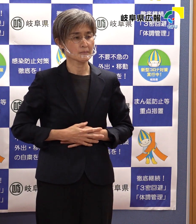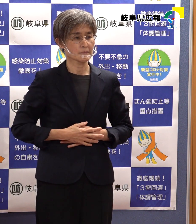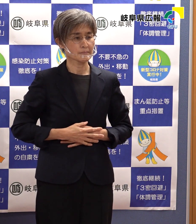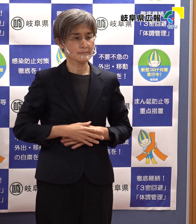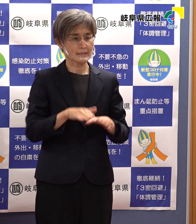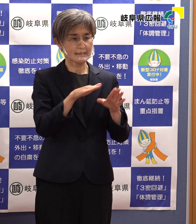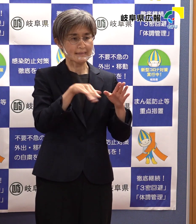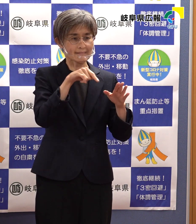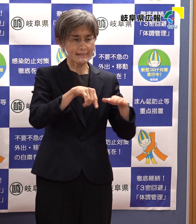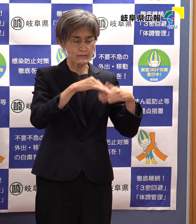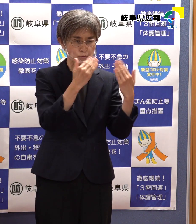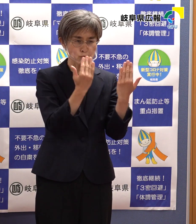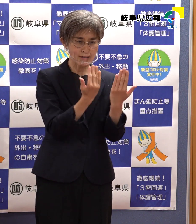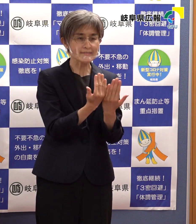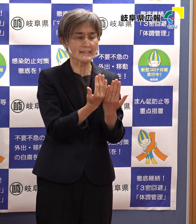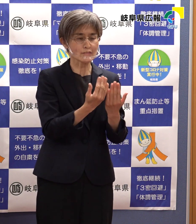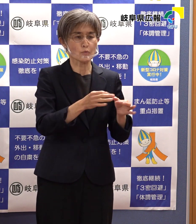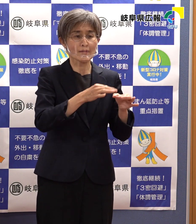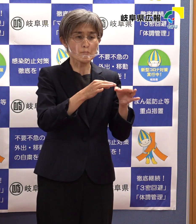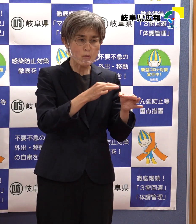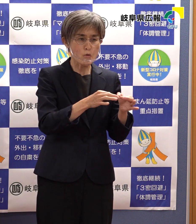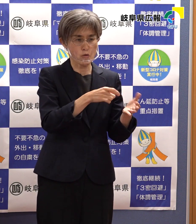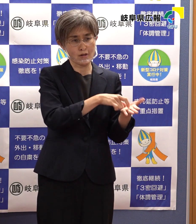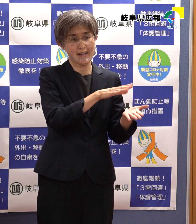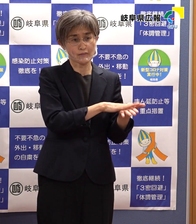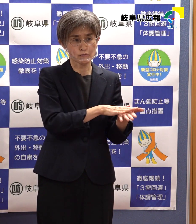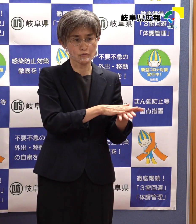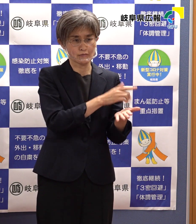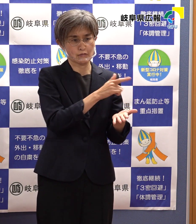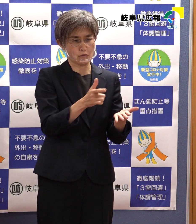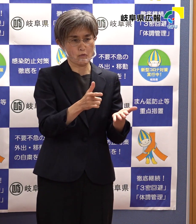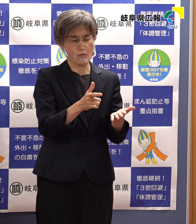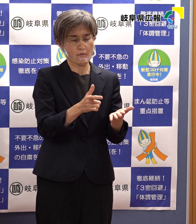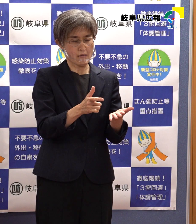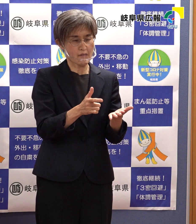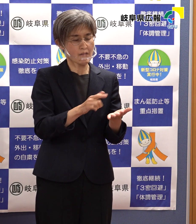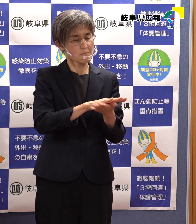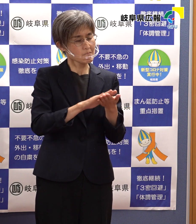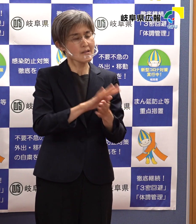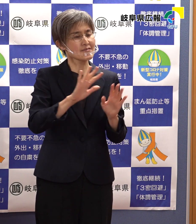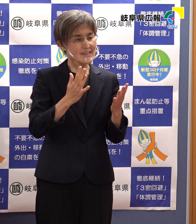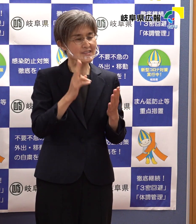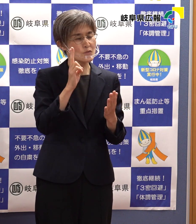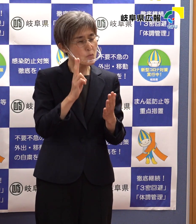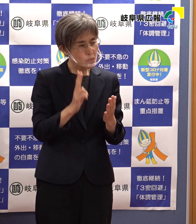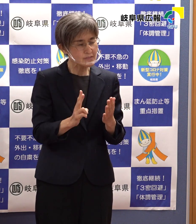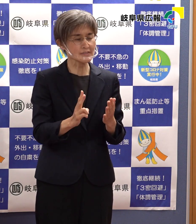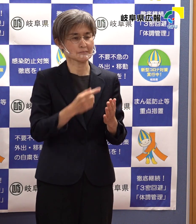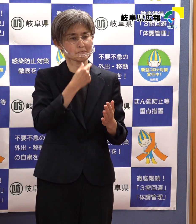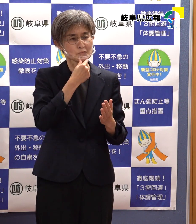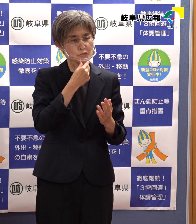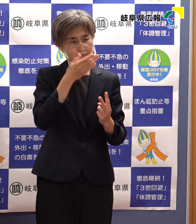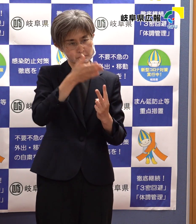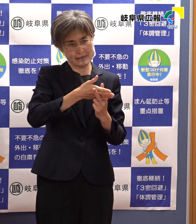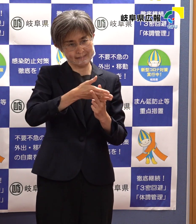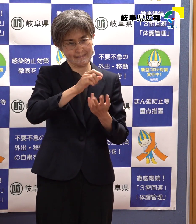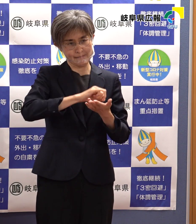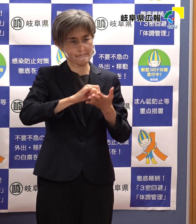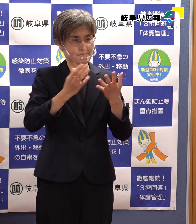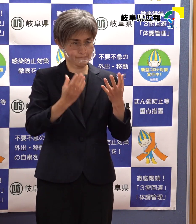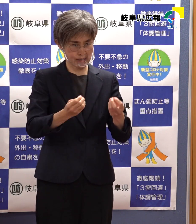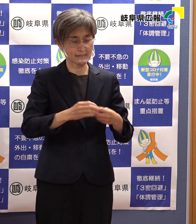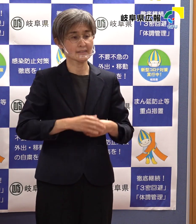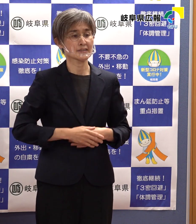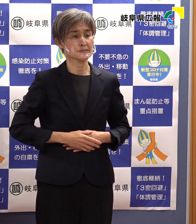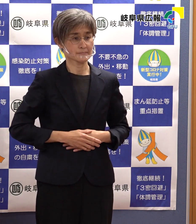県内すべての店舗と断ったりですね、そこはできるだけ混同のないように書いたつもりでおりますけれども、それから例えば外出移